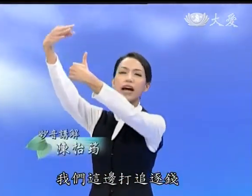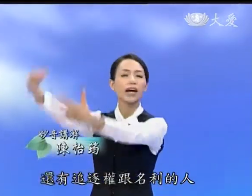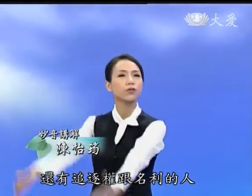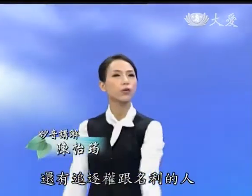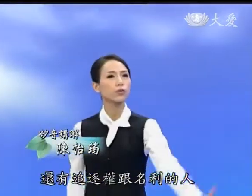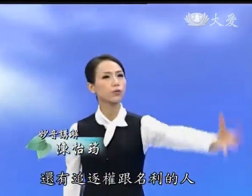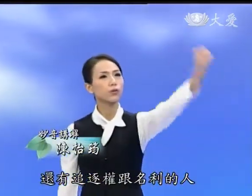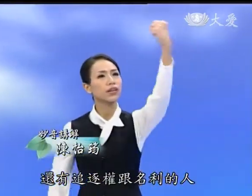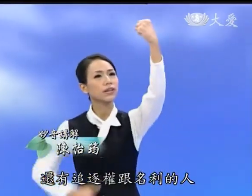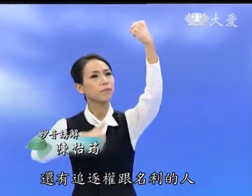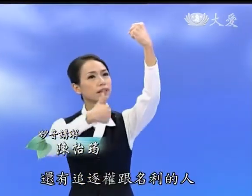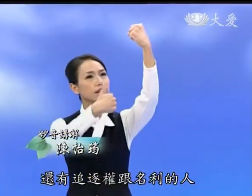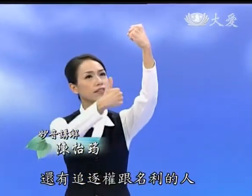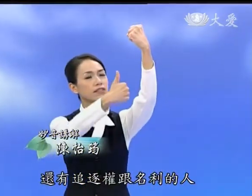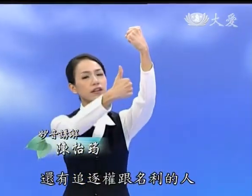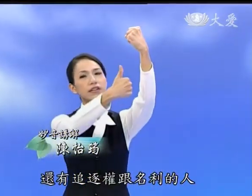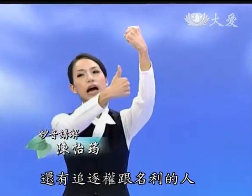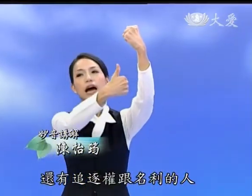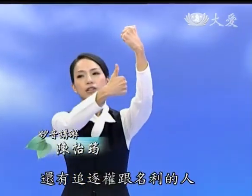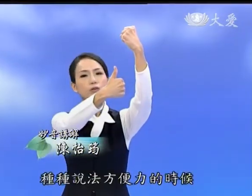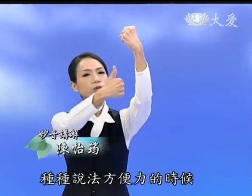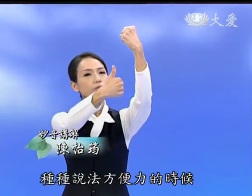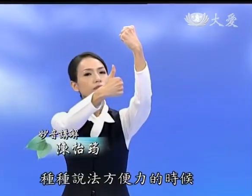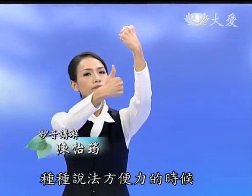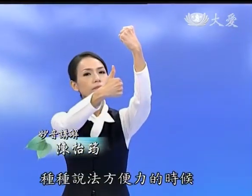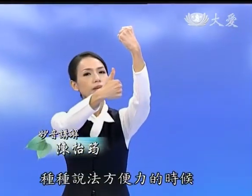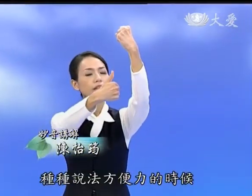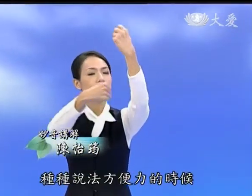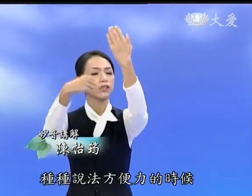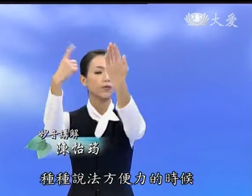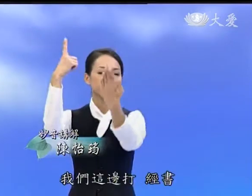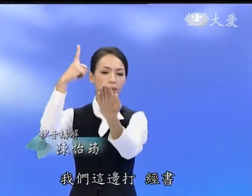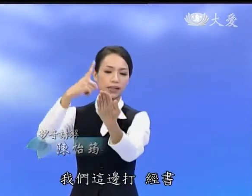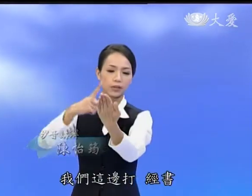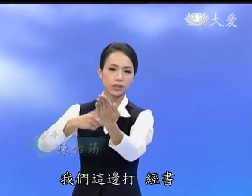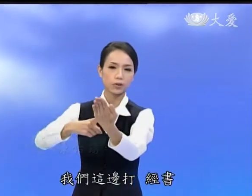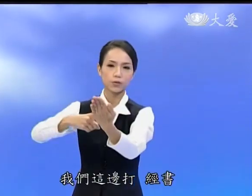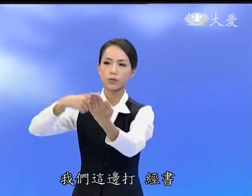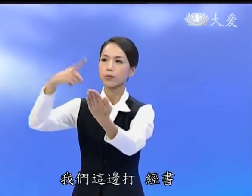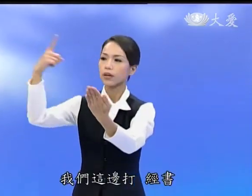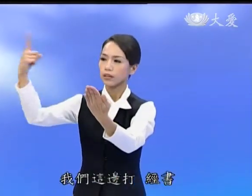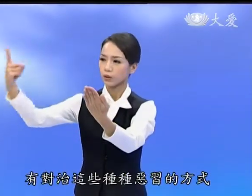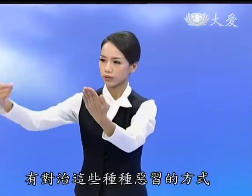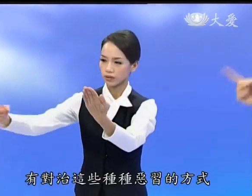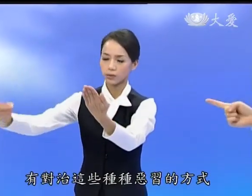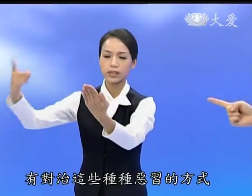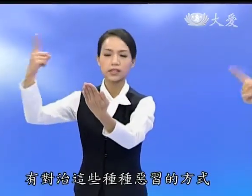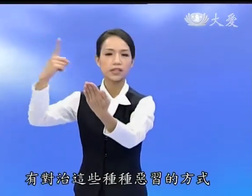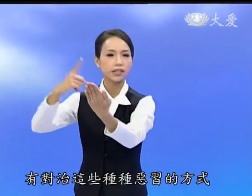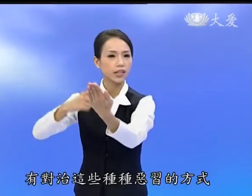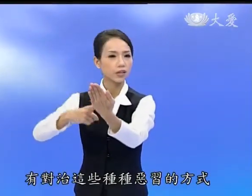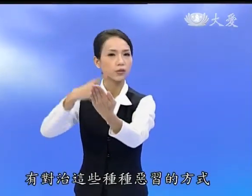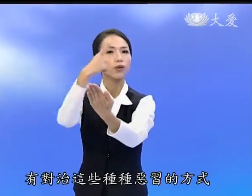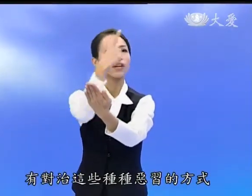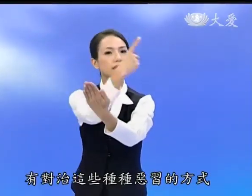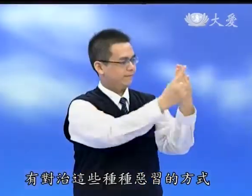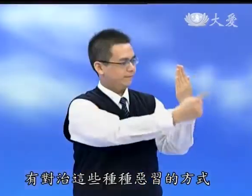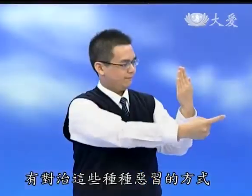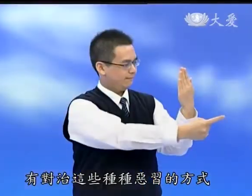还有追逐权跟名利的人，种种说法方便利的时候，我们这边打经书，有对治这些种种恶习的方